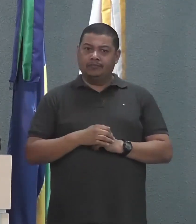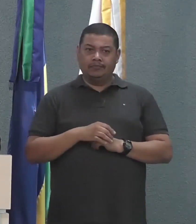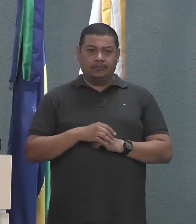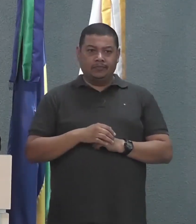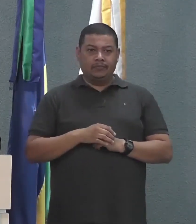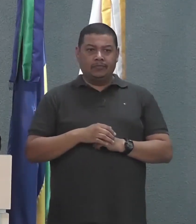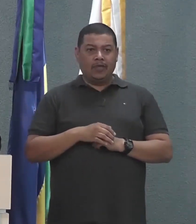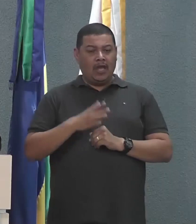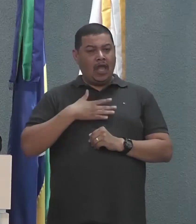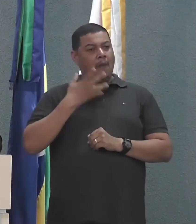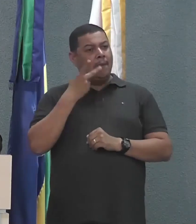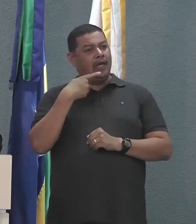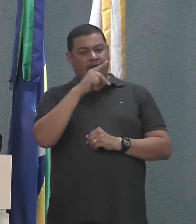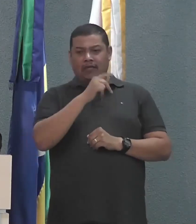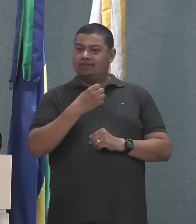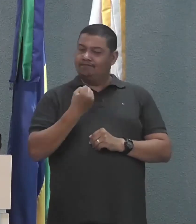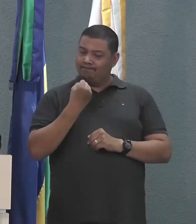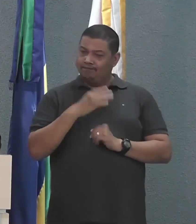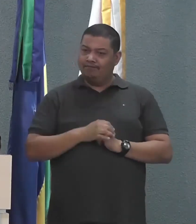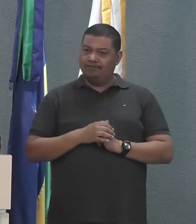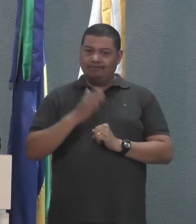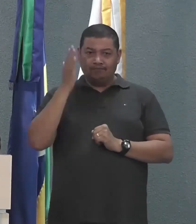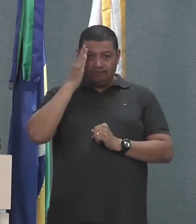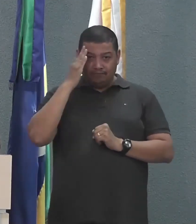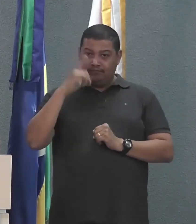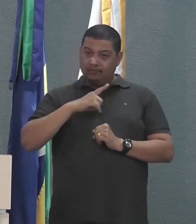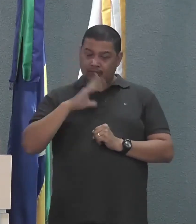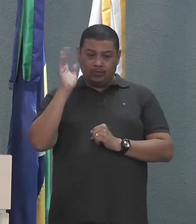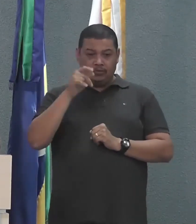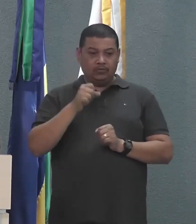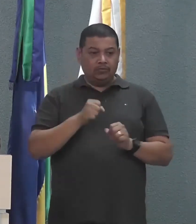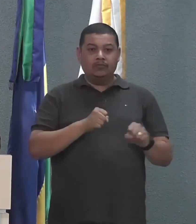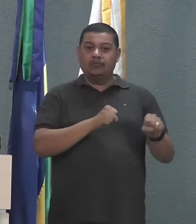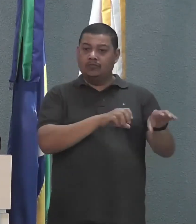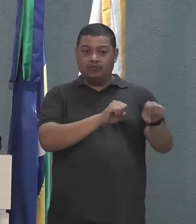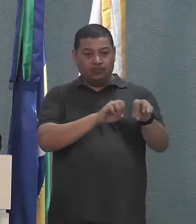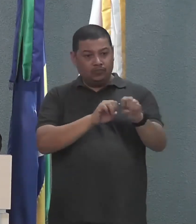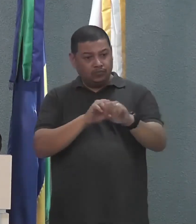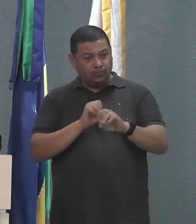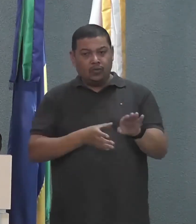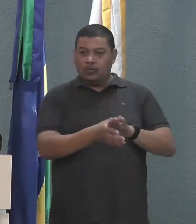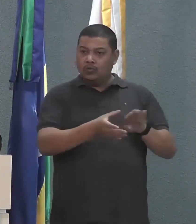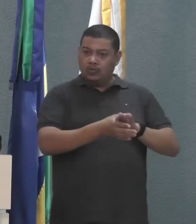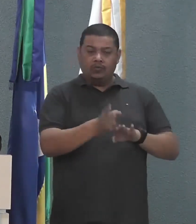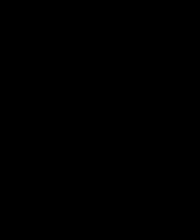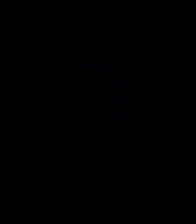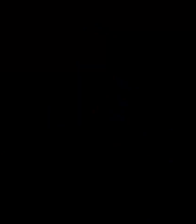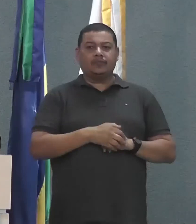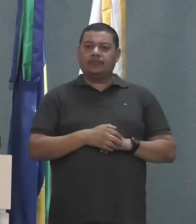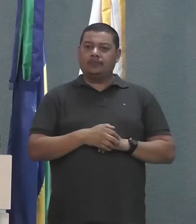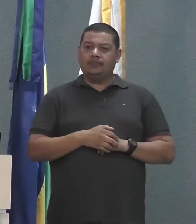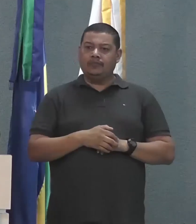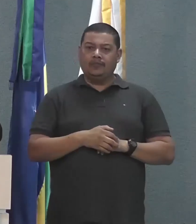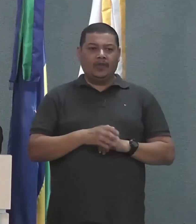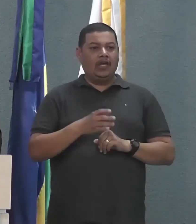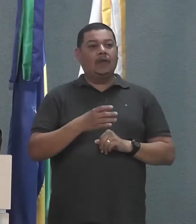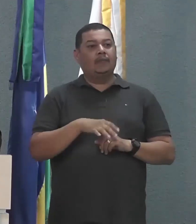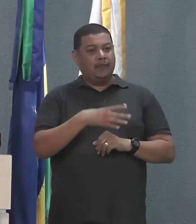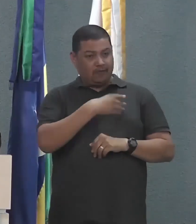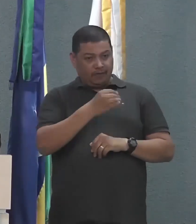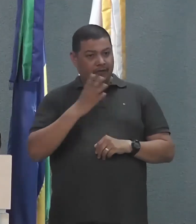dessa mocinha, é muito bom saber que eu consegui educar uma menina do bem, uma menina temente a Deus, uma filha